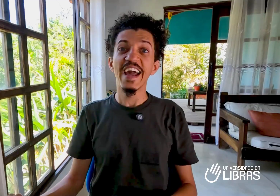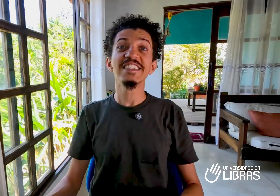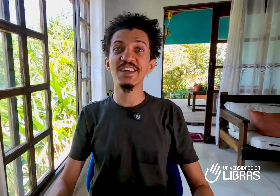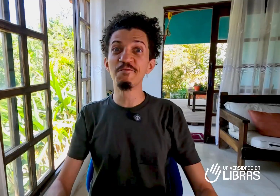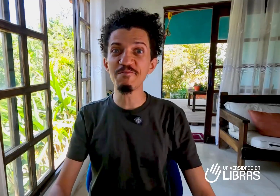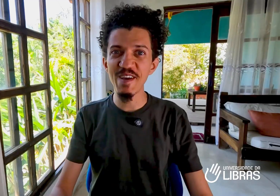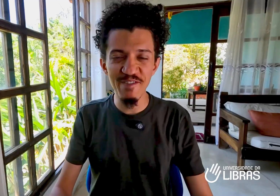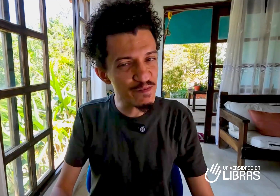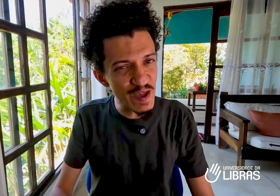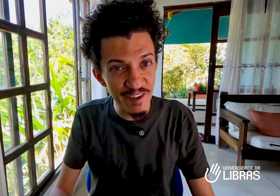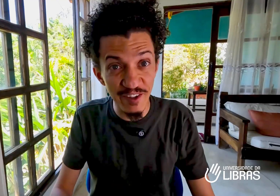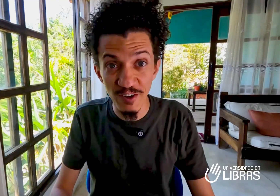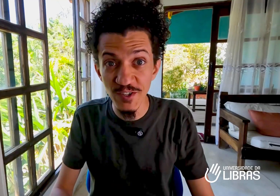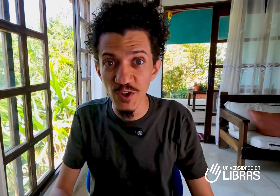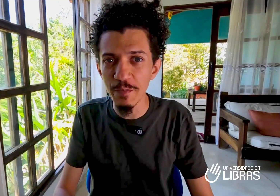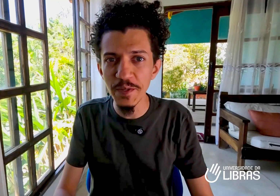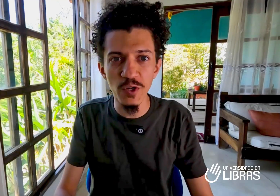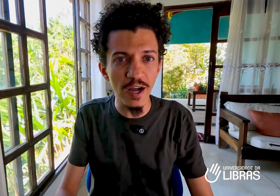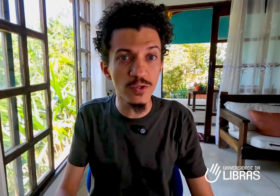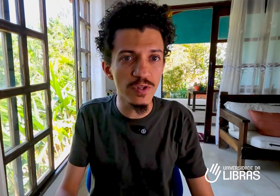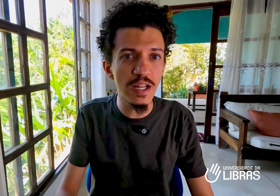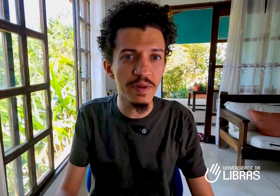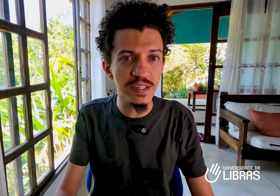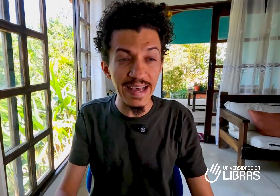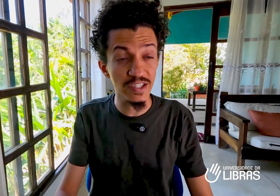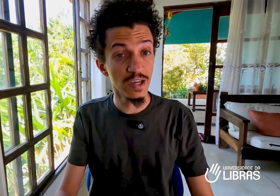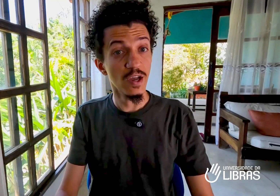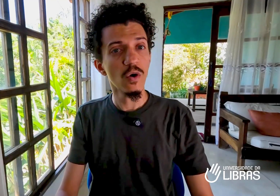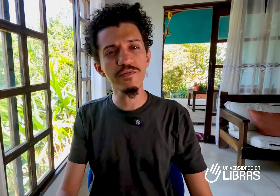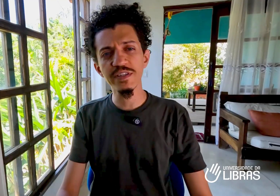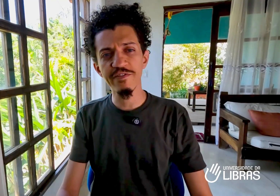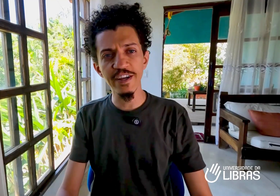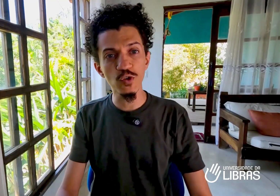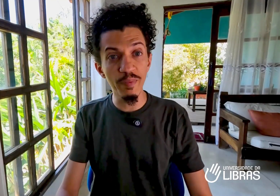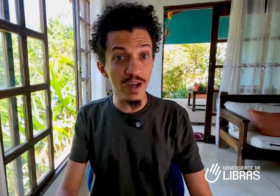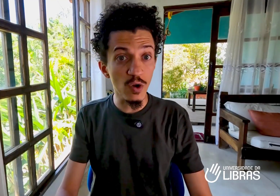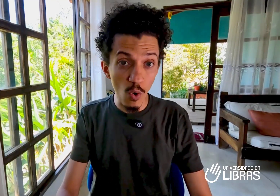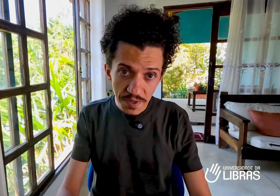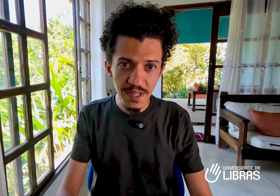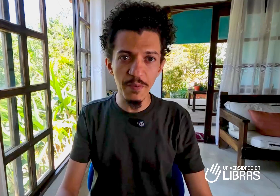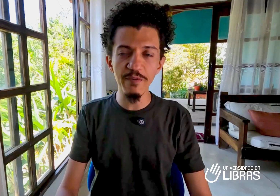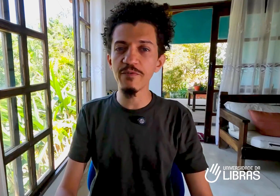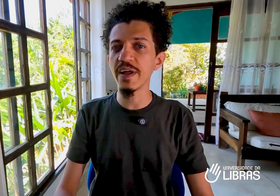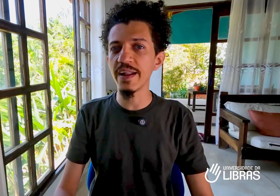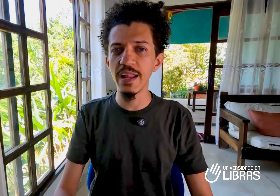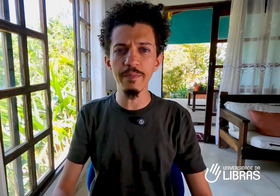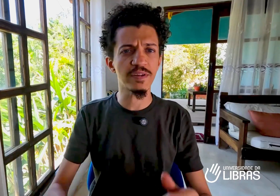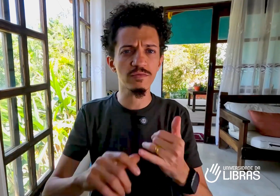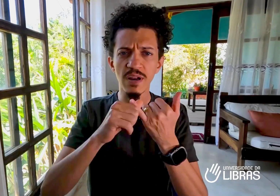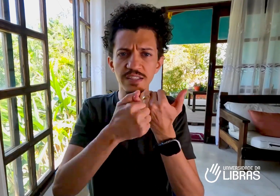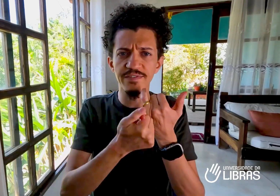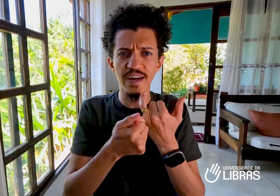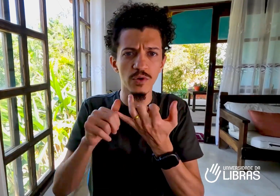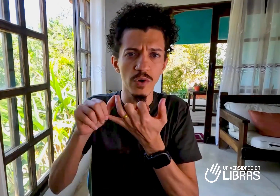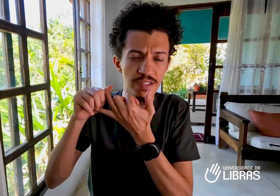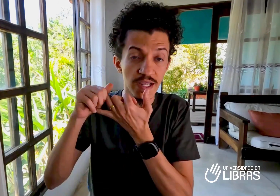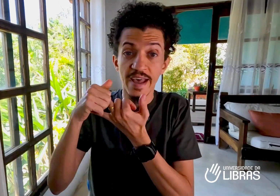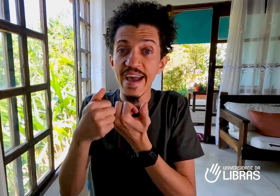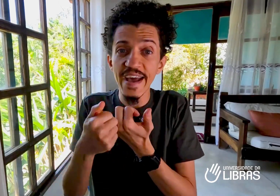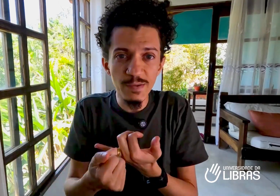Hey, seja muito bem-vindo e bem-vindo ao nosso novo episódio do UniLibrasCast, onde você vai descobrir como se aprofundar na Libras com classificadores,